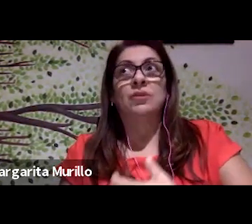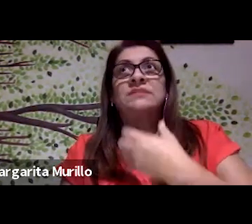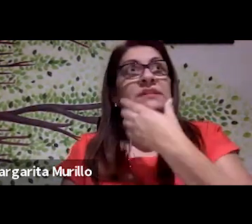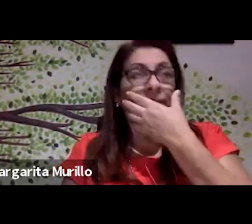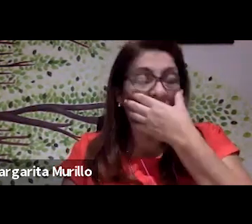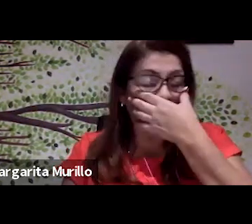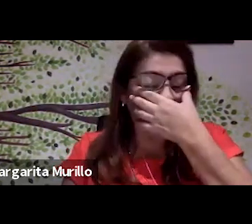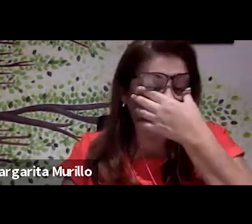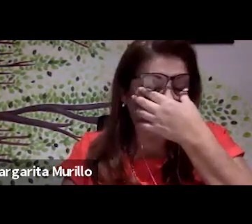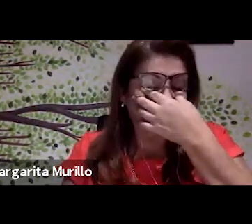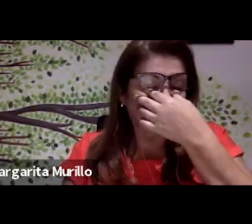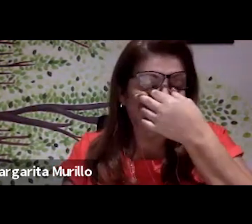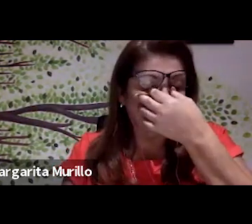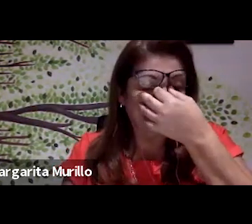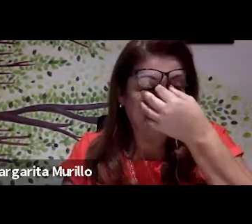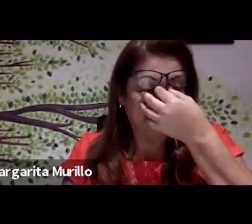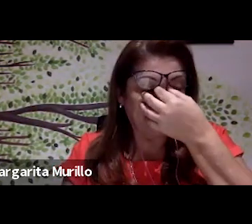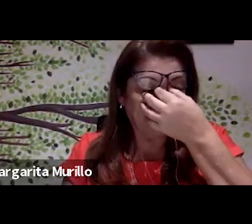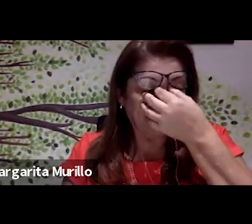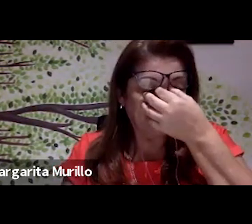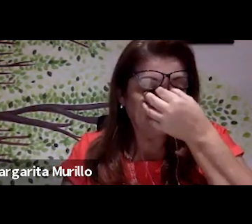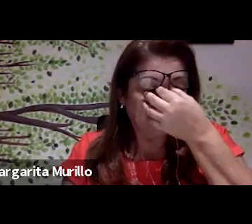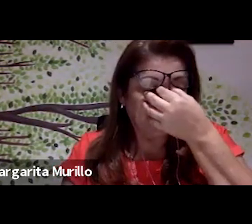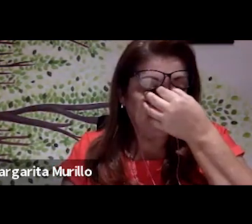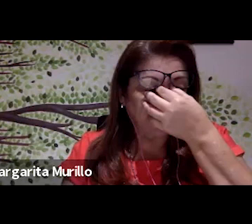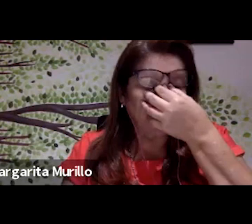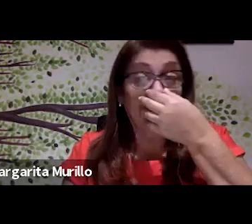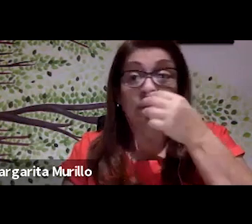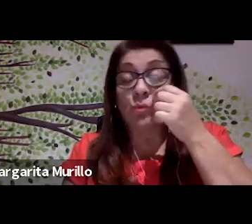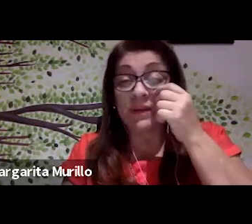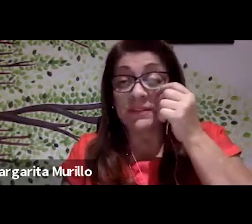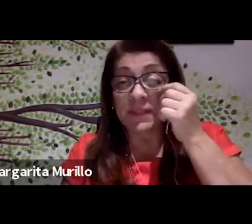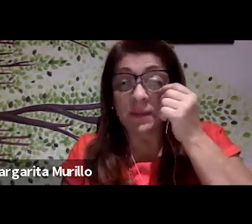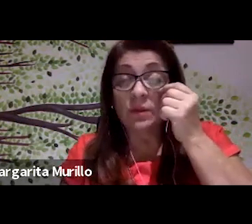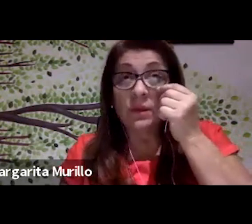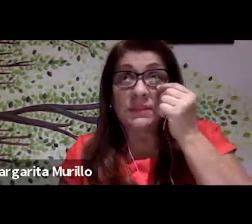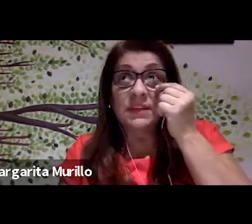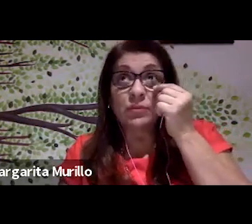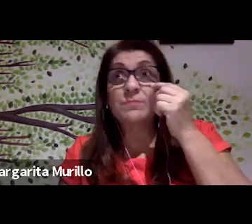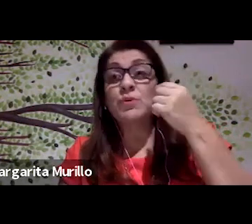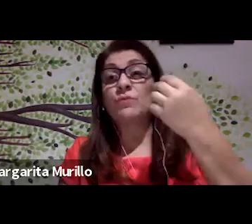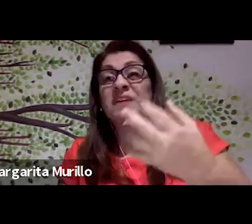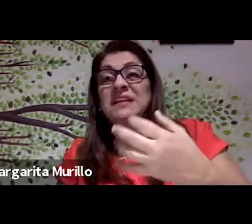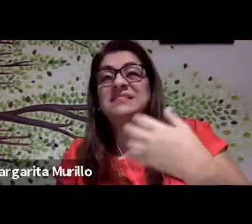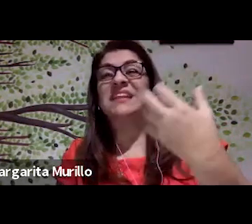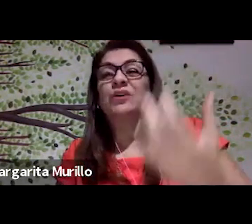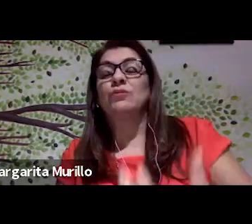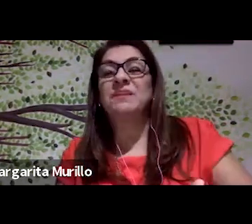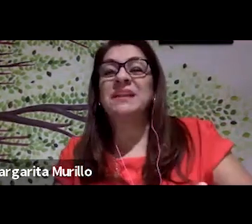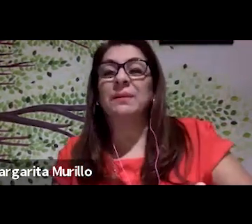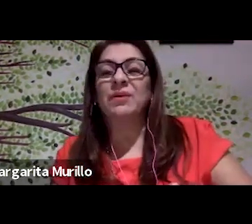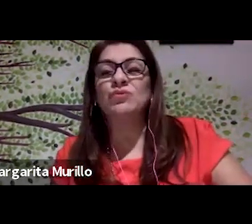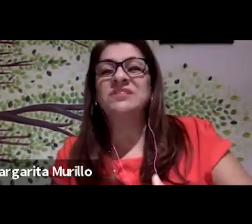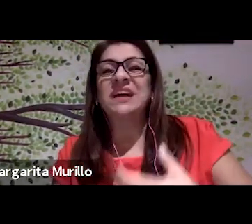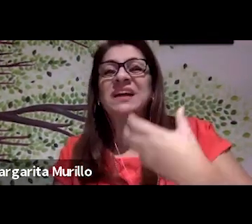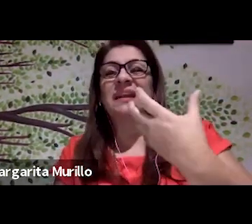es lo que se llama inclusive lo decía la teoría de la muerte ya no es biofilia es